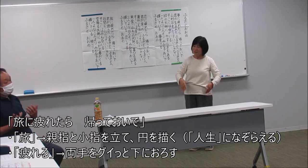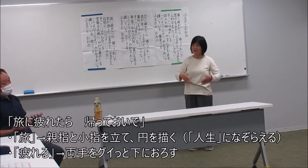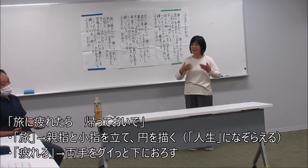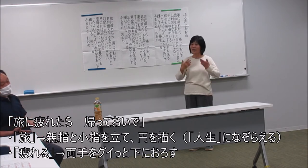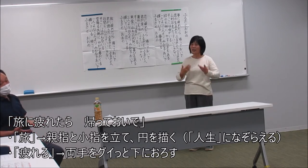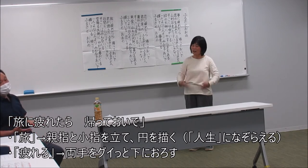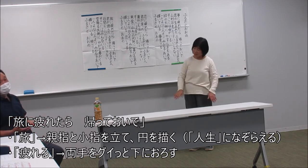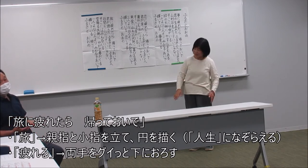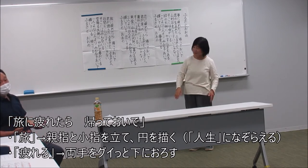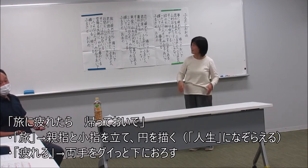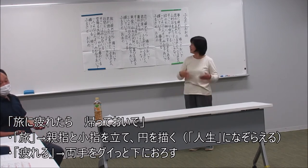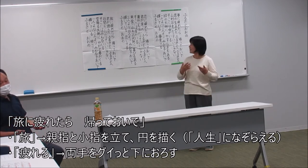人生に